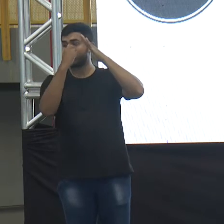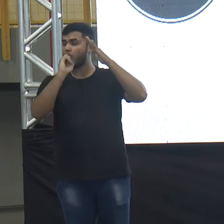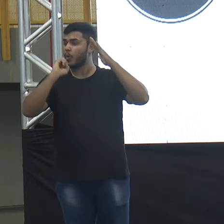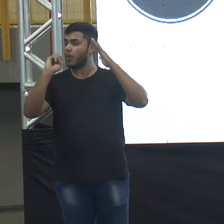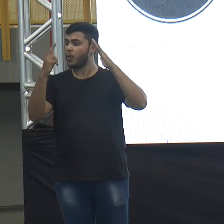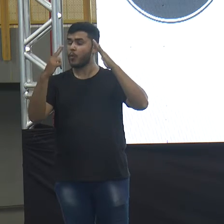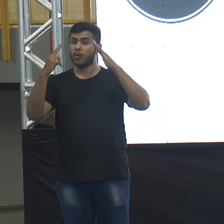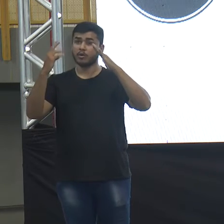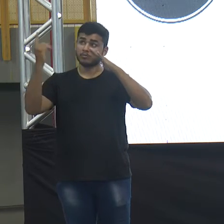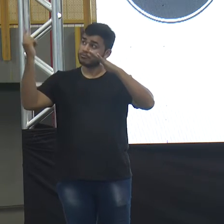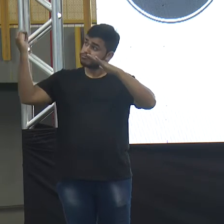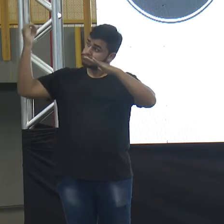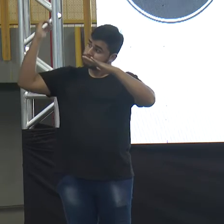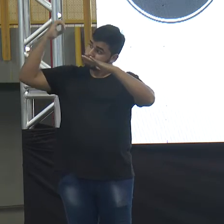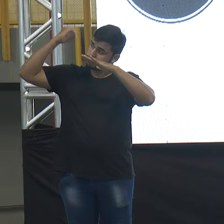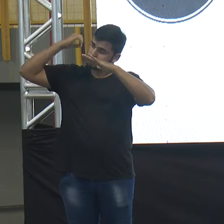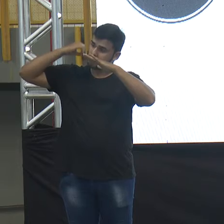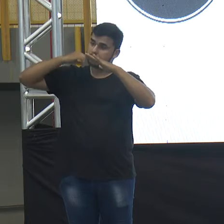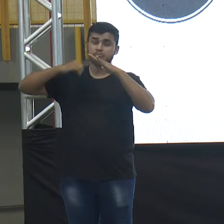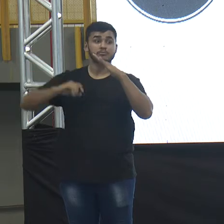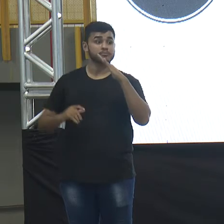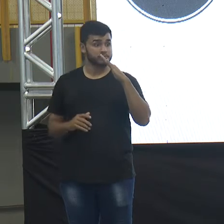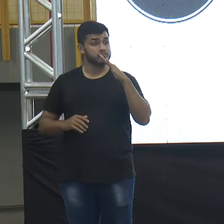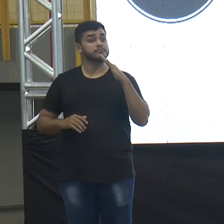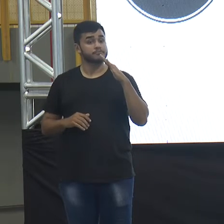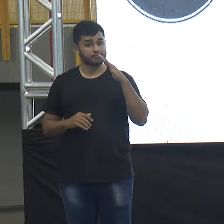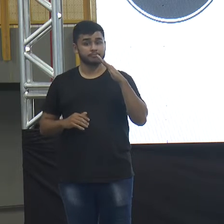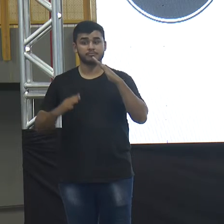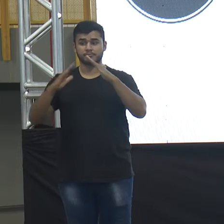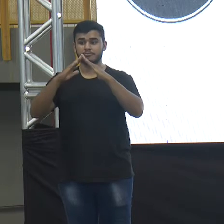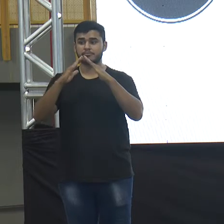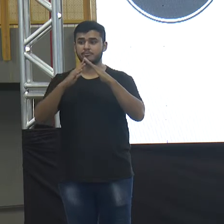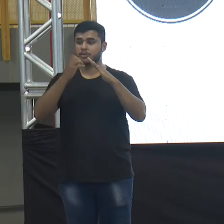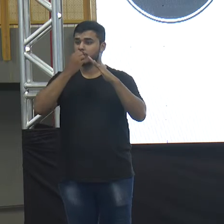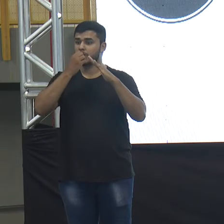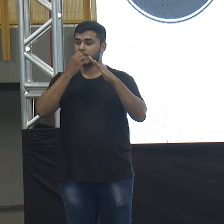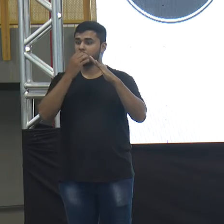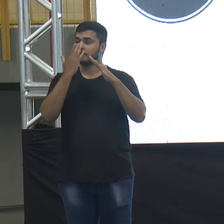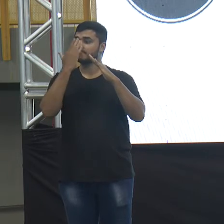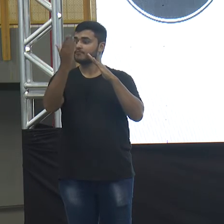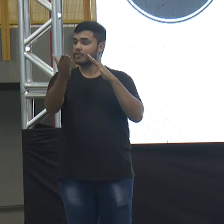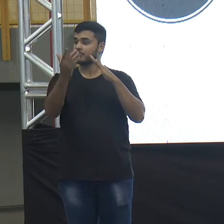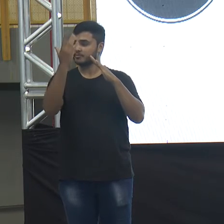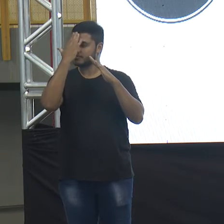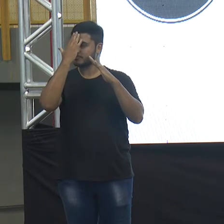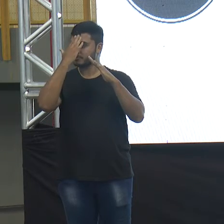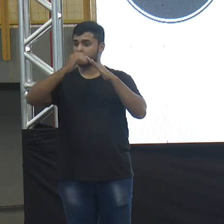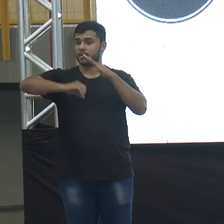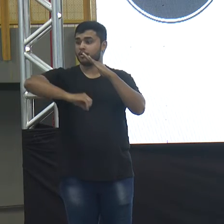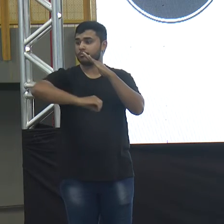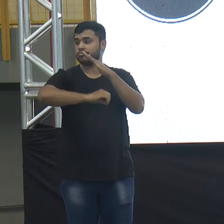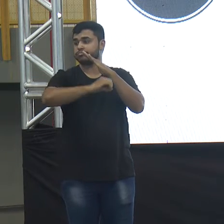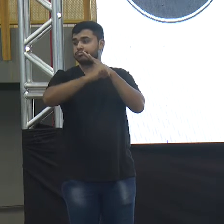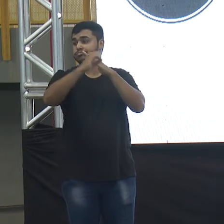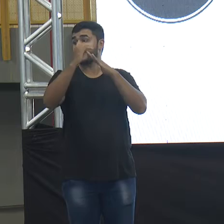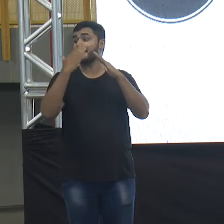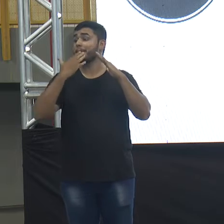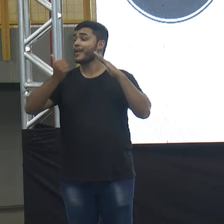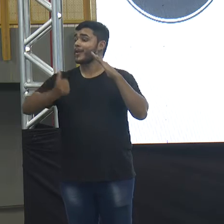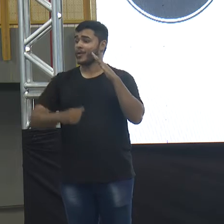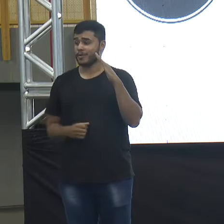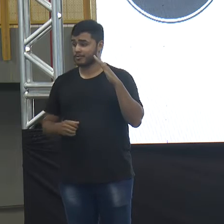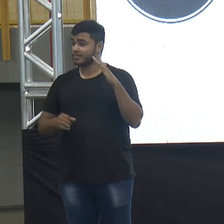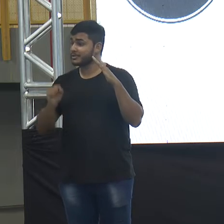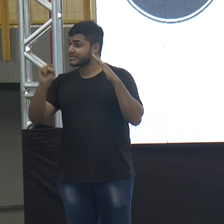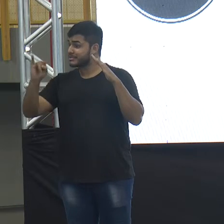está nas costas. Se ele estiver nas costas, significa dizer que a tua casa está para o nascente, que é a melhor localização. Numa casa grande,